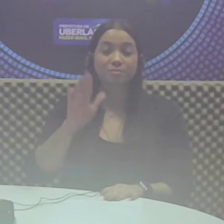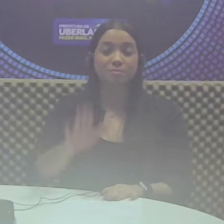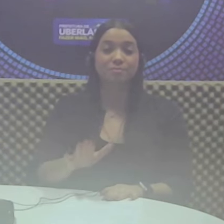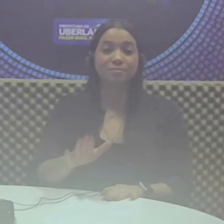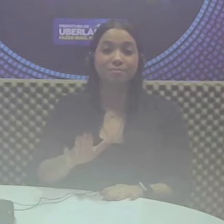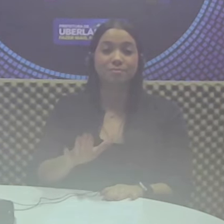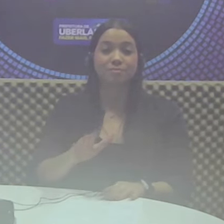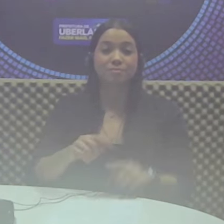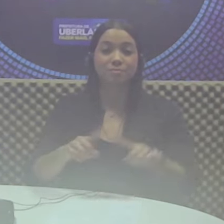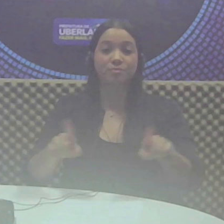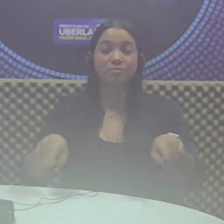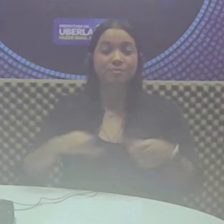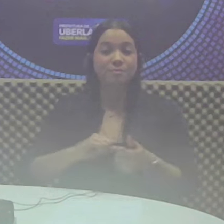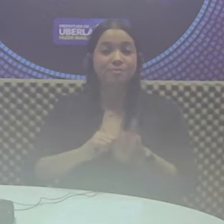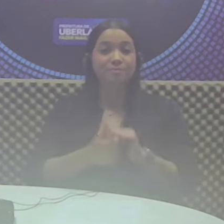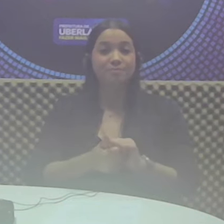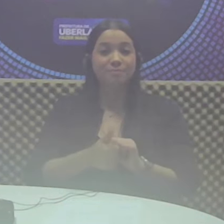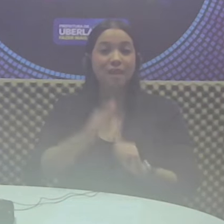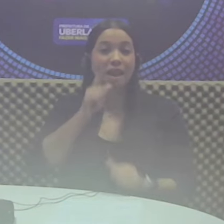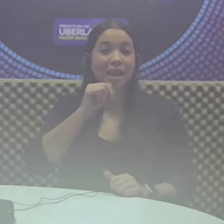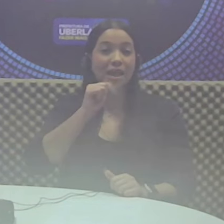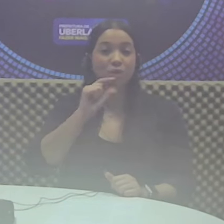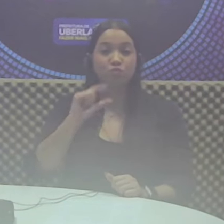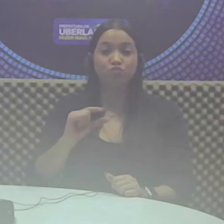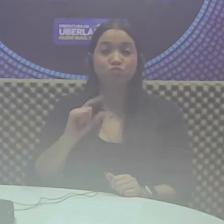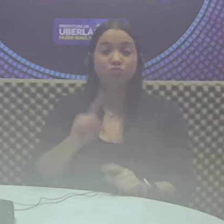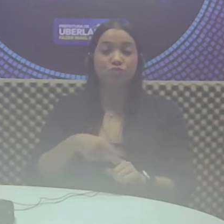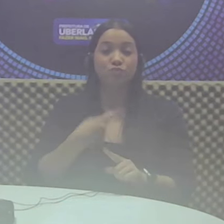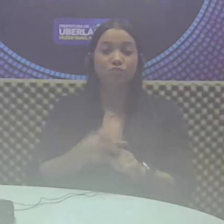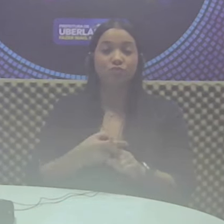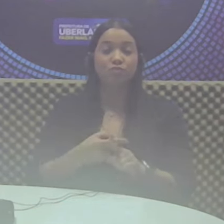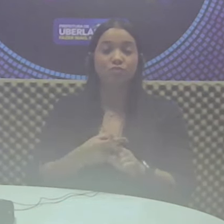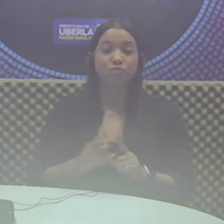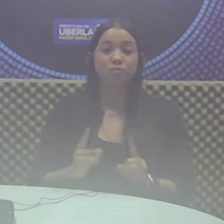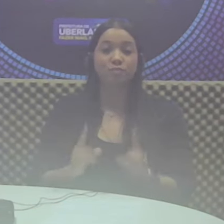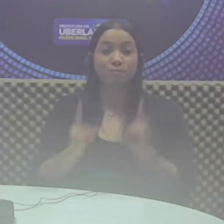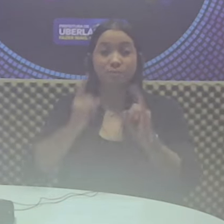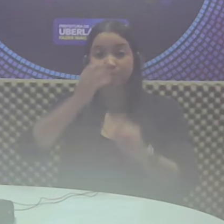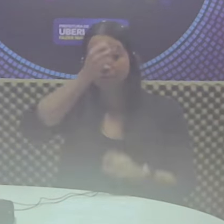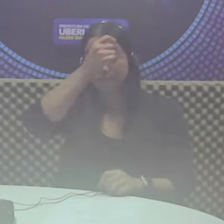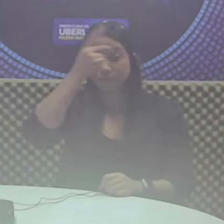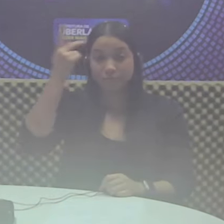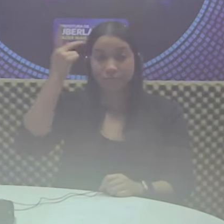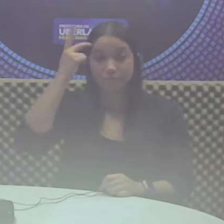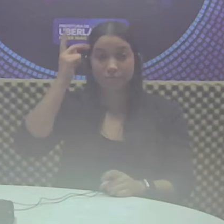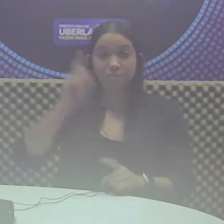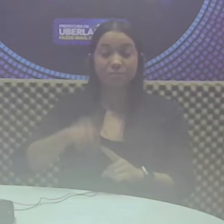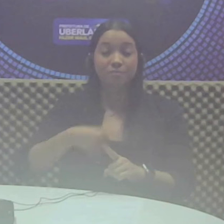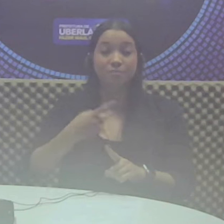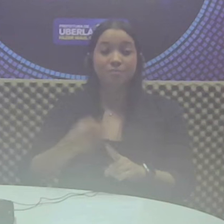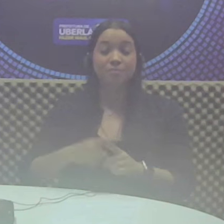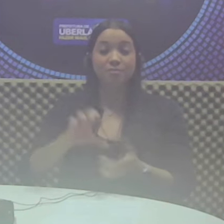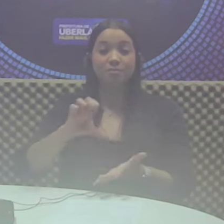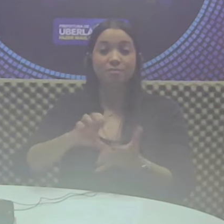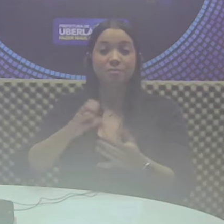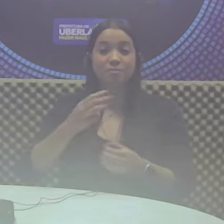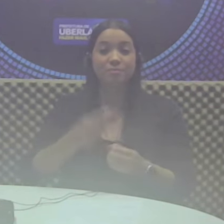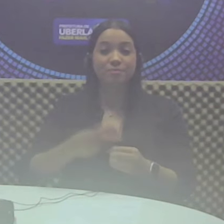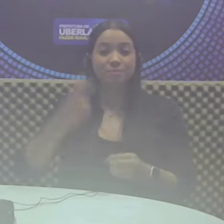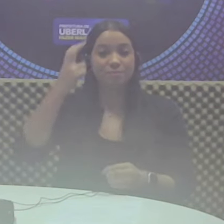na quadra do Núcleo Esportivo Lagoinha, no Centro Administrativo Municipal e no Centro Municipal de